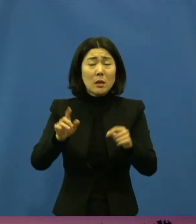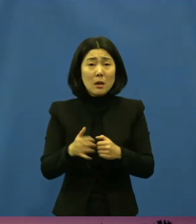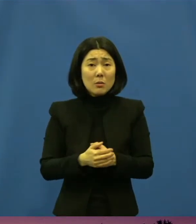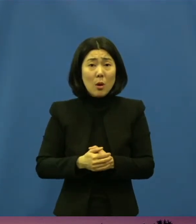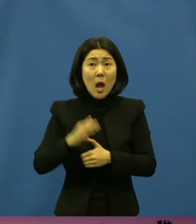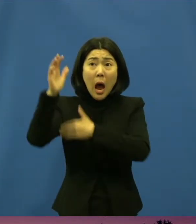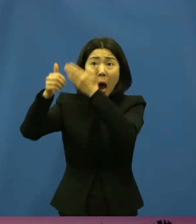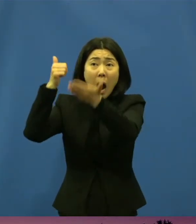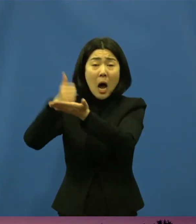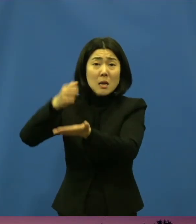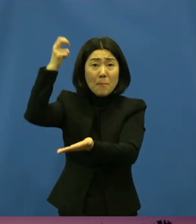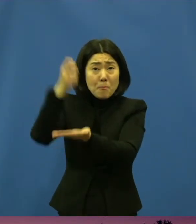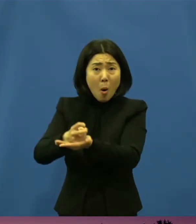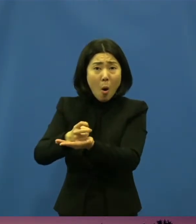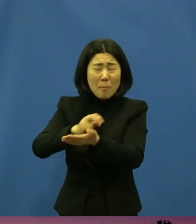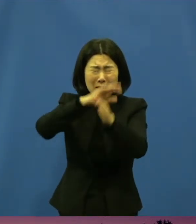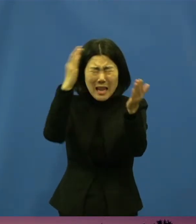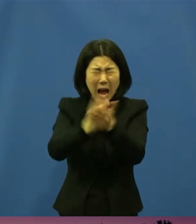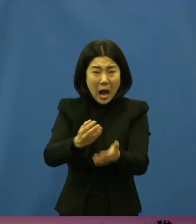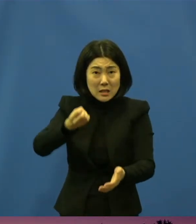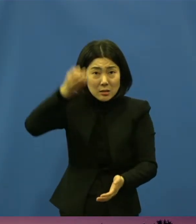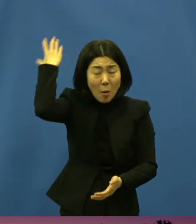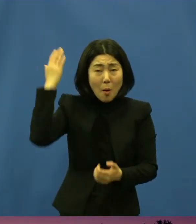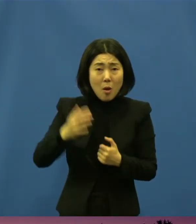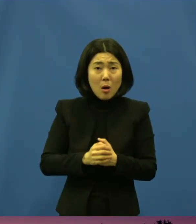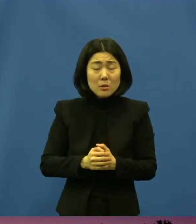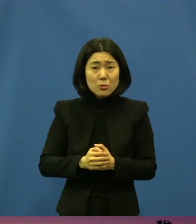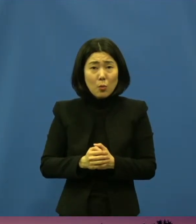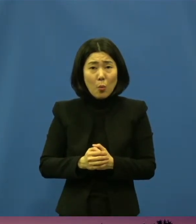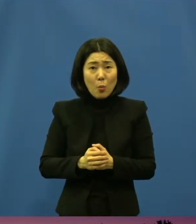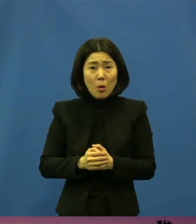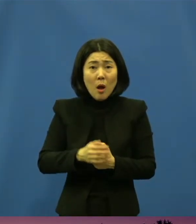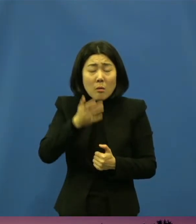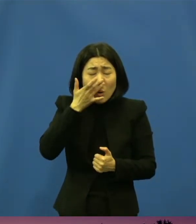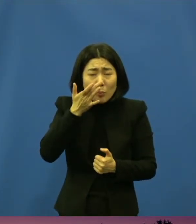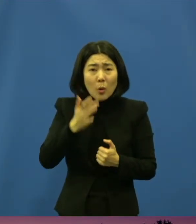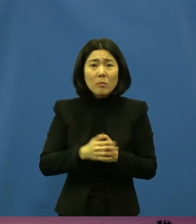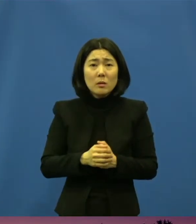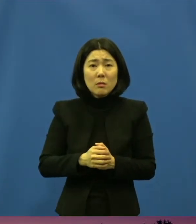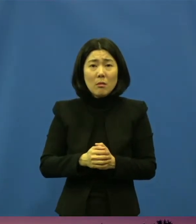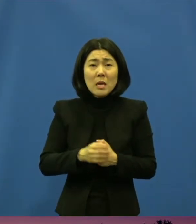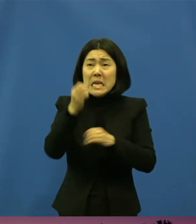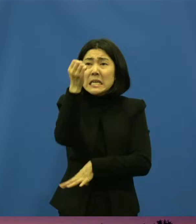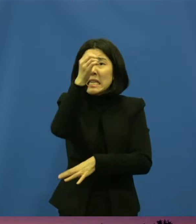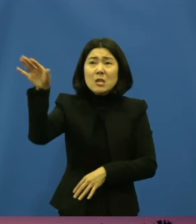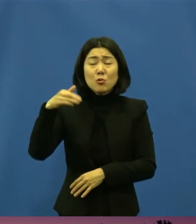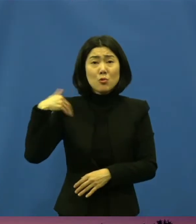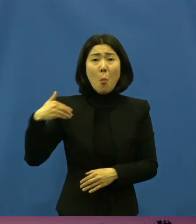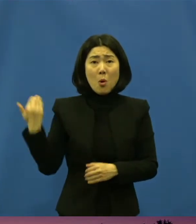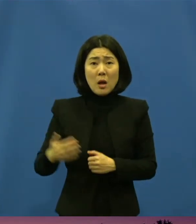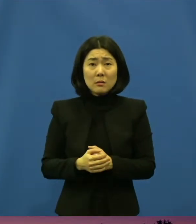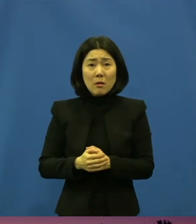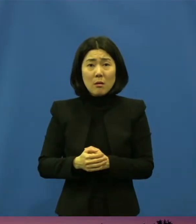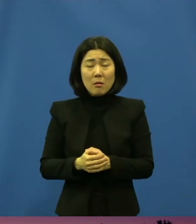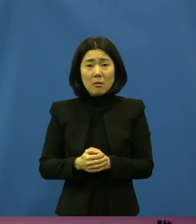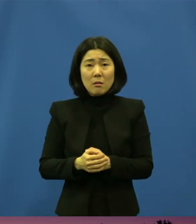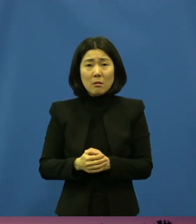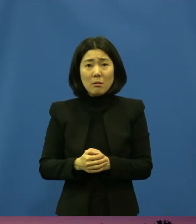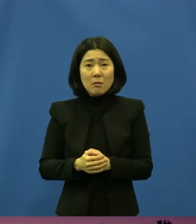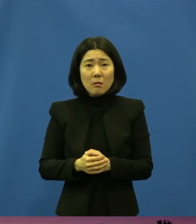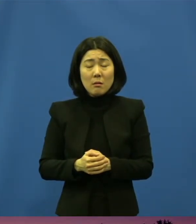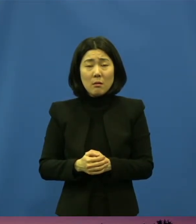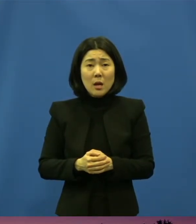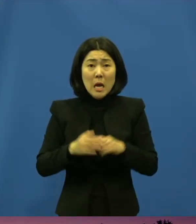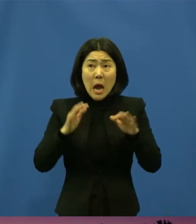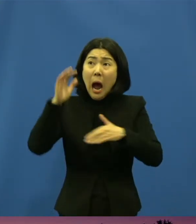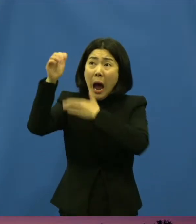정상적인 사랑이 아니고 왜곡된 거잖아요. 사랑을 왜곡시킨 거예요. 그러니까 우리가 잊지 말아야 하는 것이 있습니다. 누가 누구에 영향을 주는가예요.